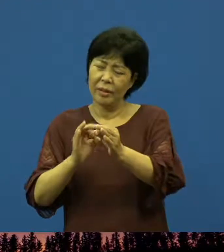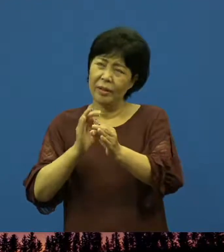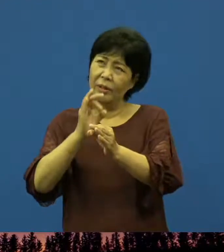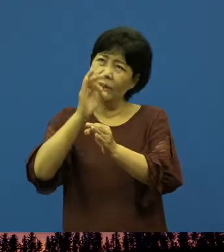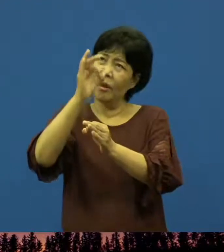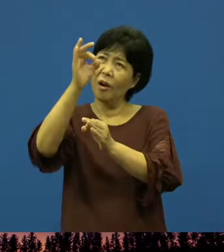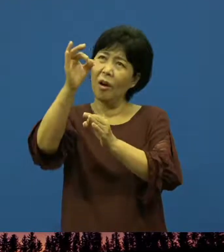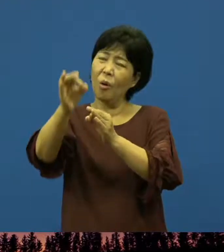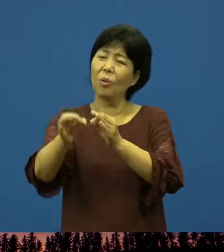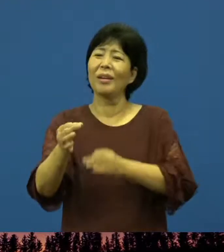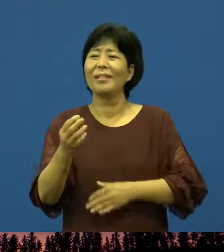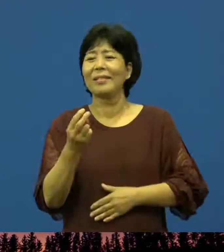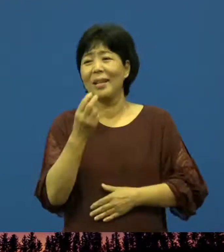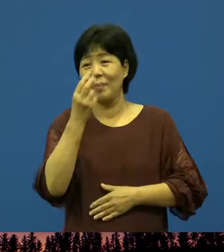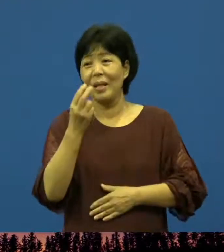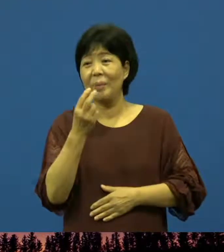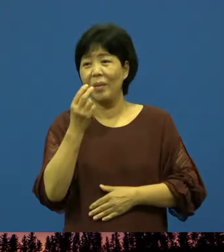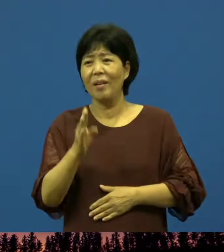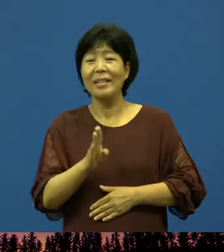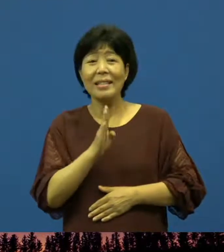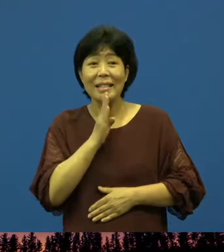우리에게 참 생명이 시작돼요.